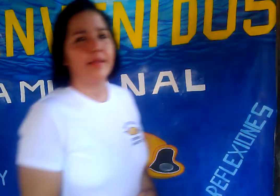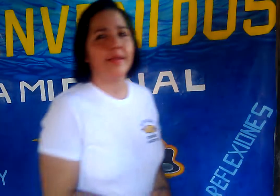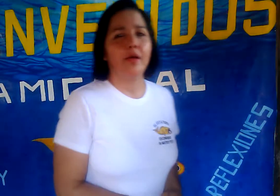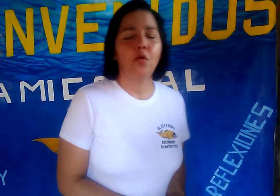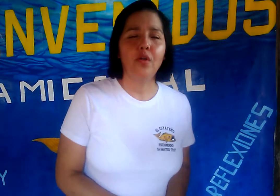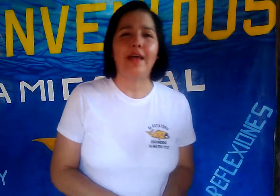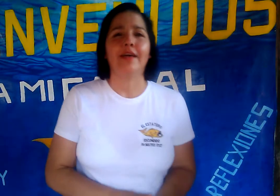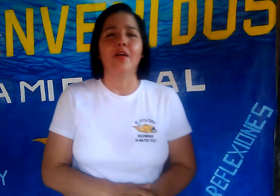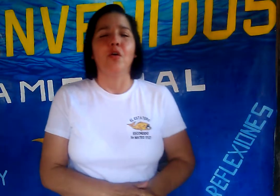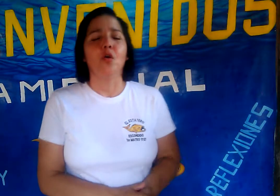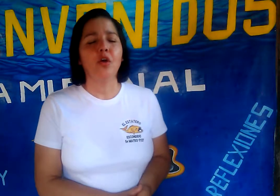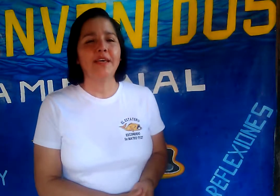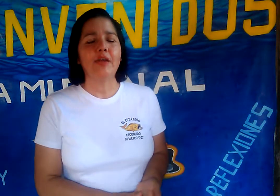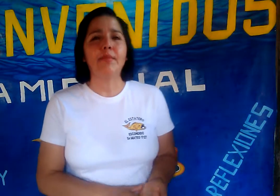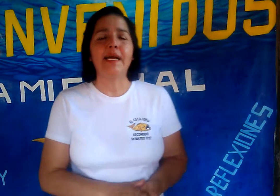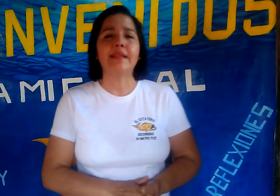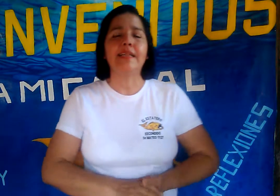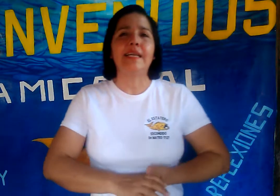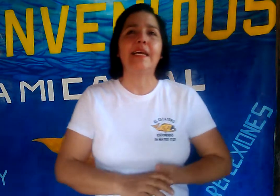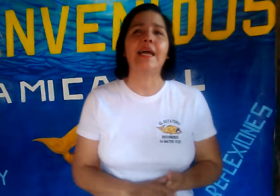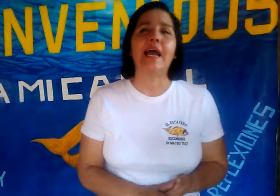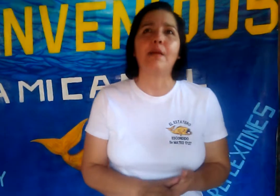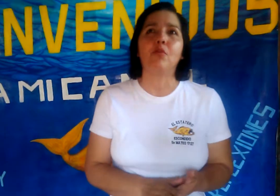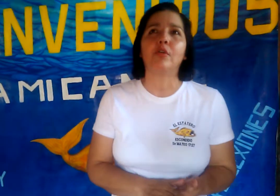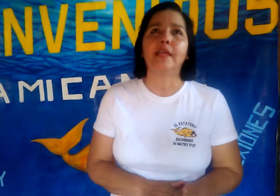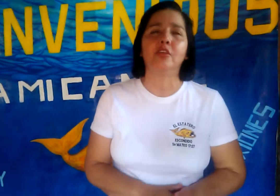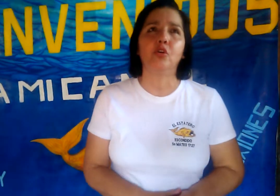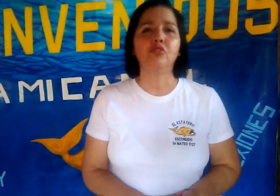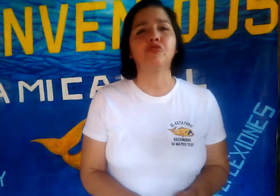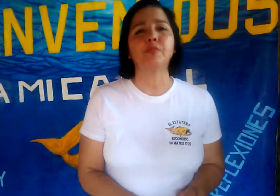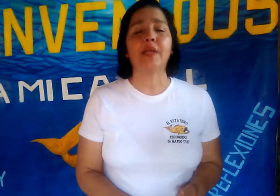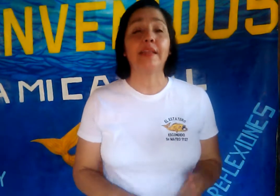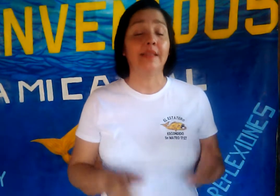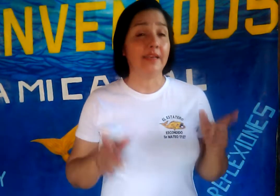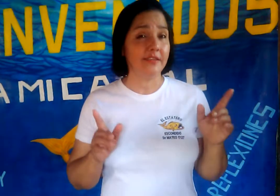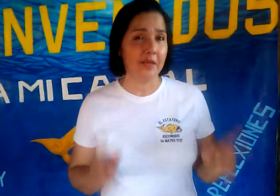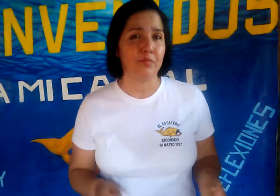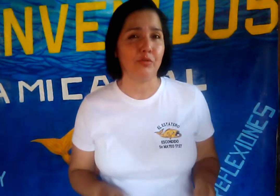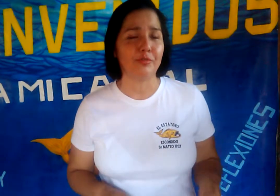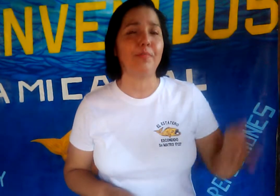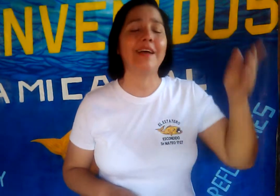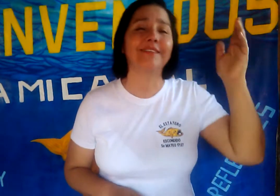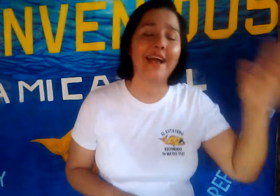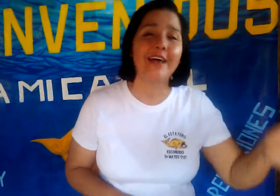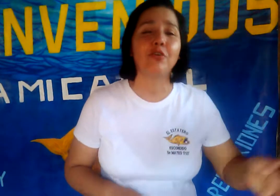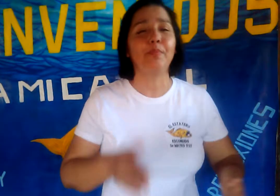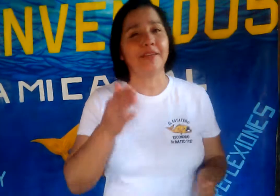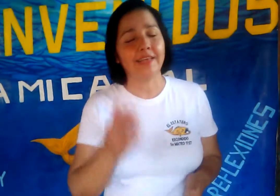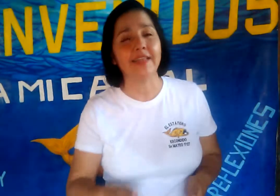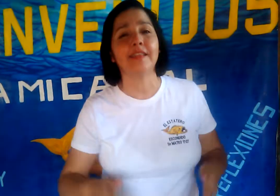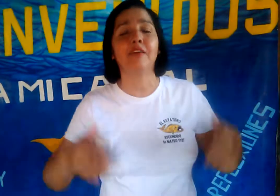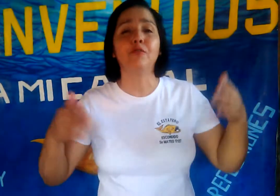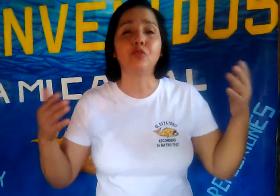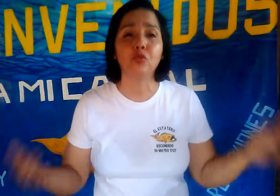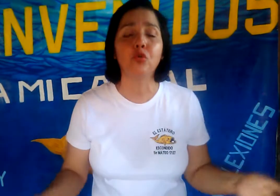hola hoy quiero hablarte del gran amor de dios en tres tiempos pasado presente y futuro